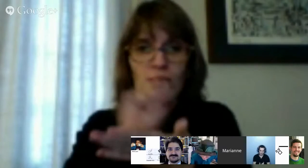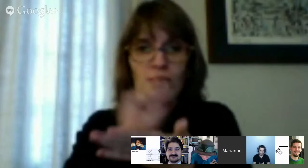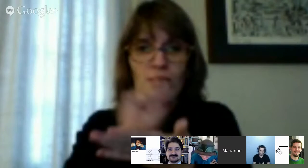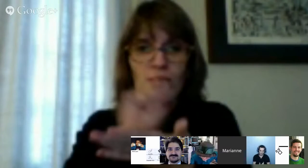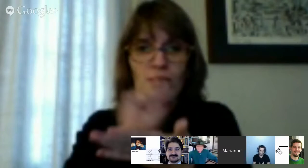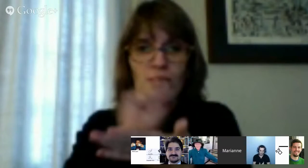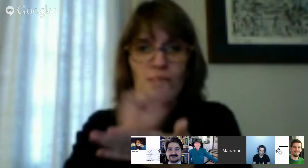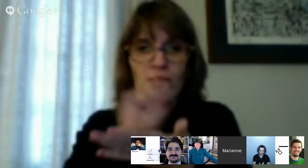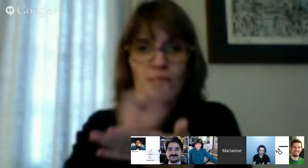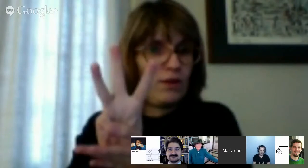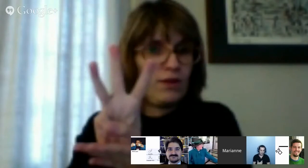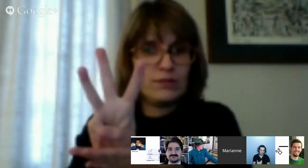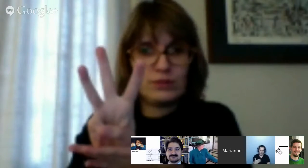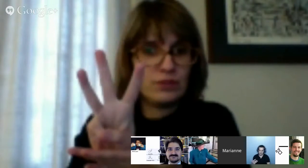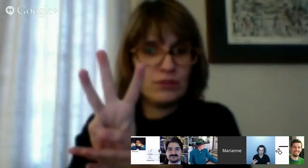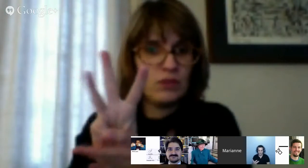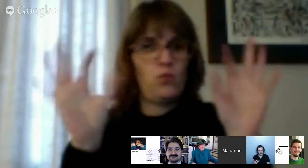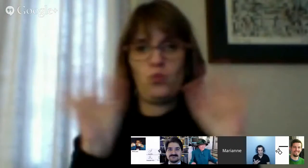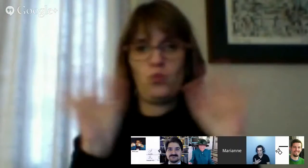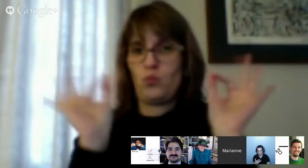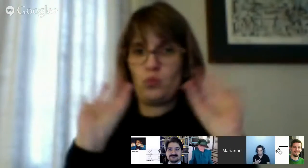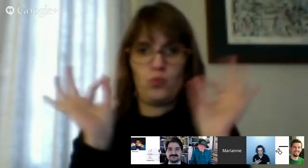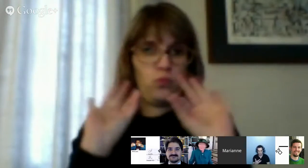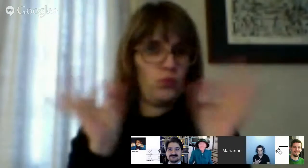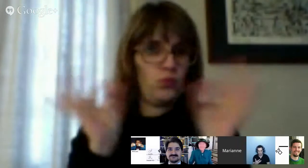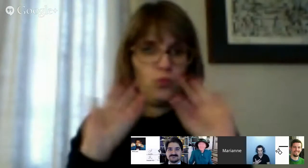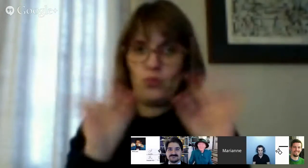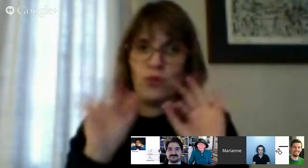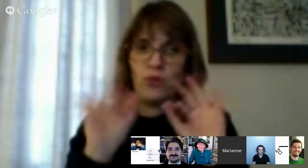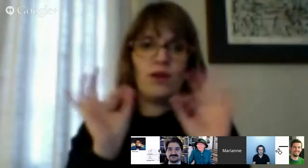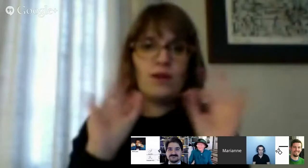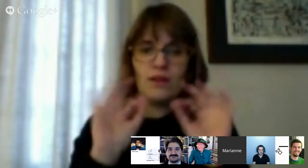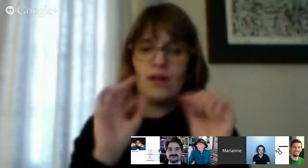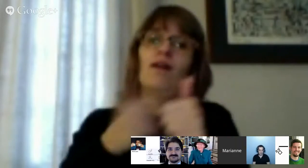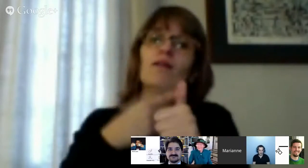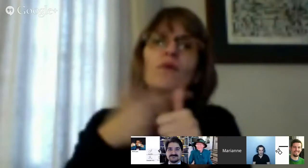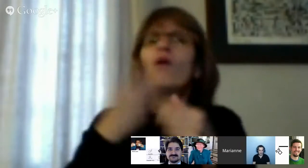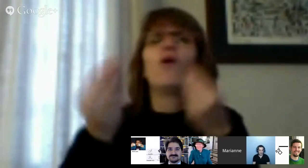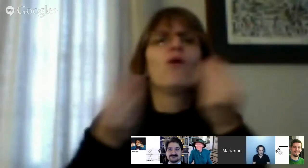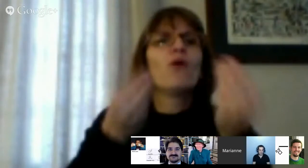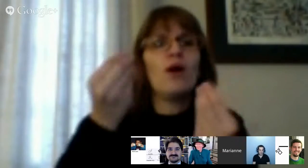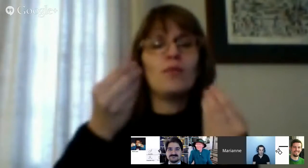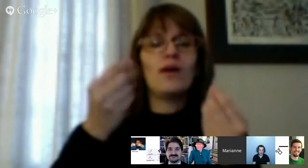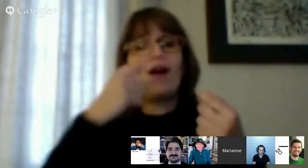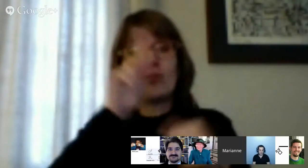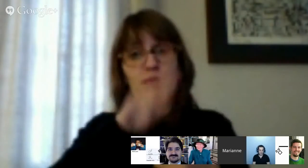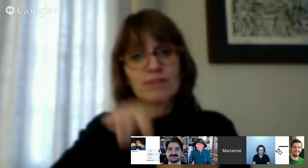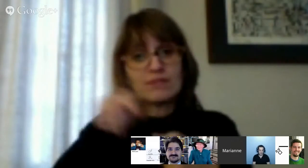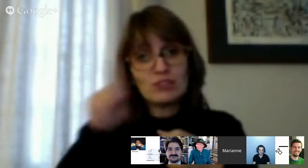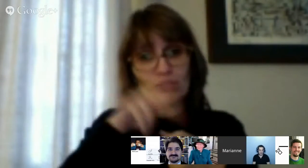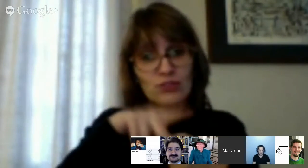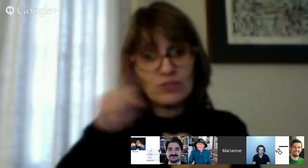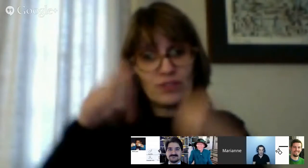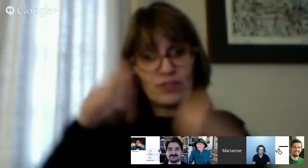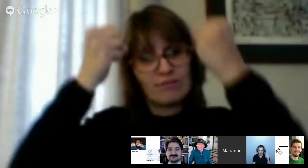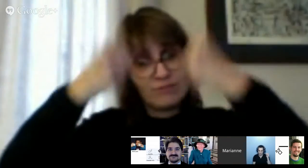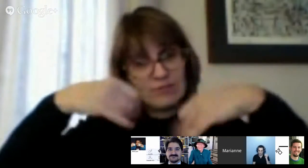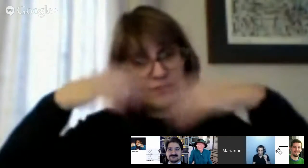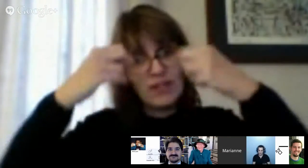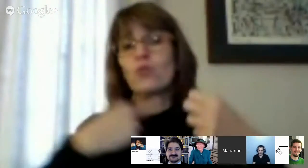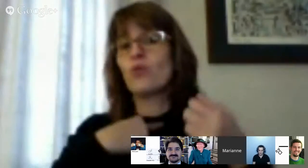até. Então, crianças que ainda não sabiam signwriting, não sabiam escrita de sinais,